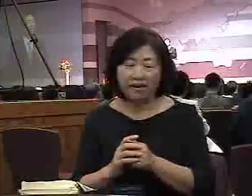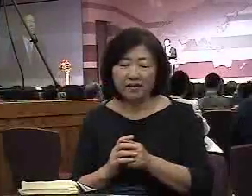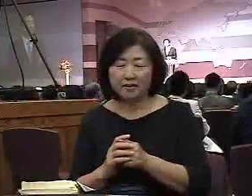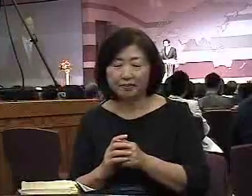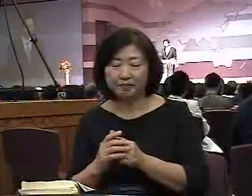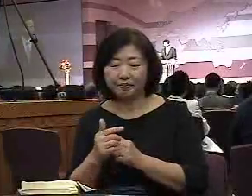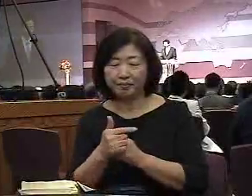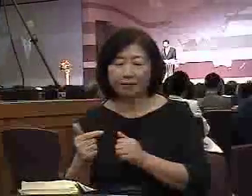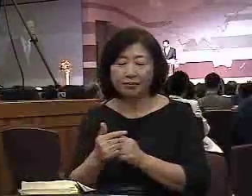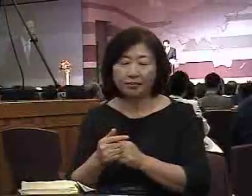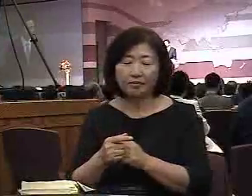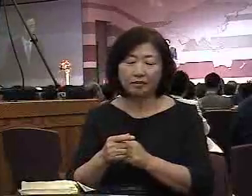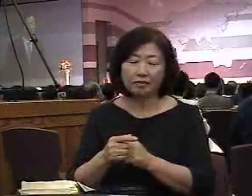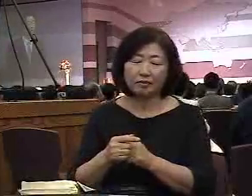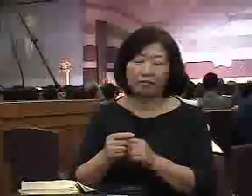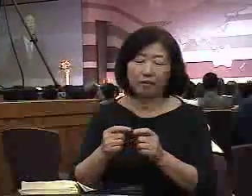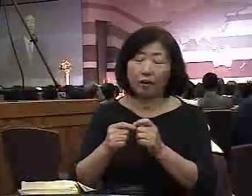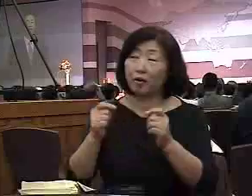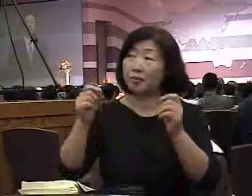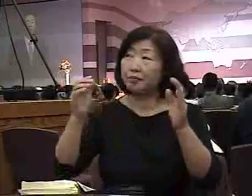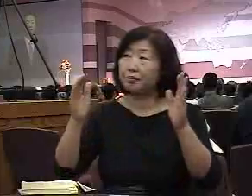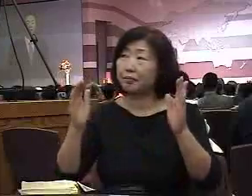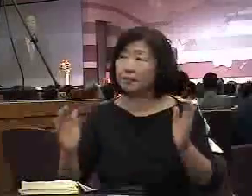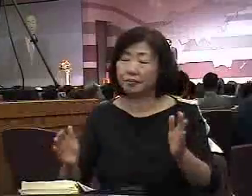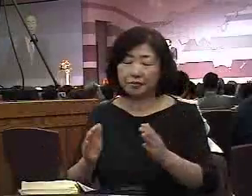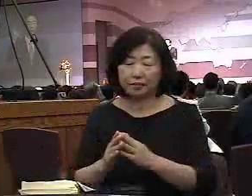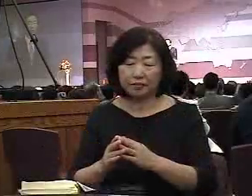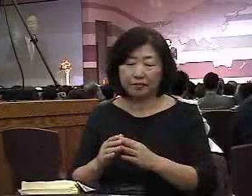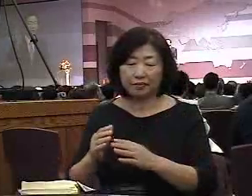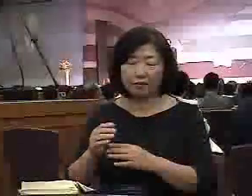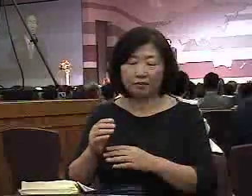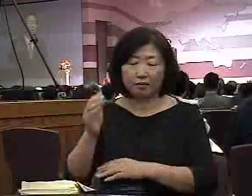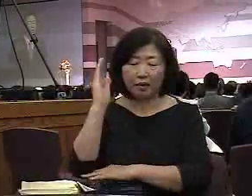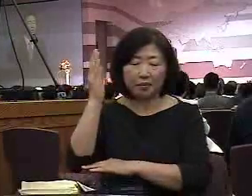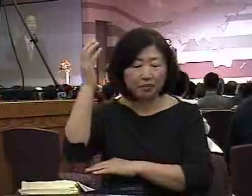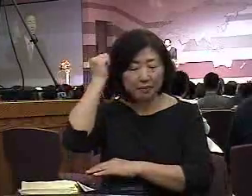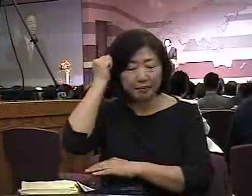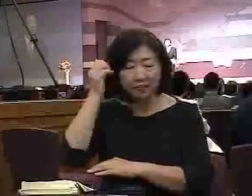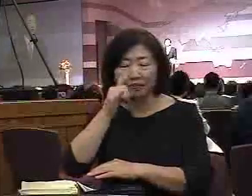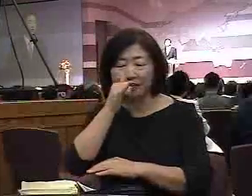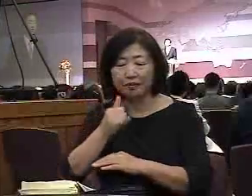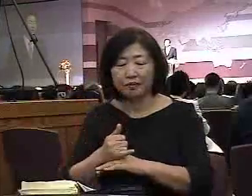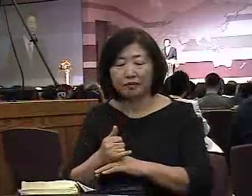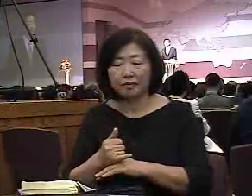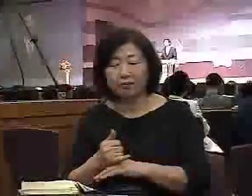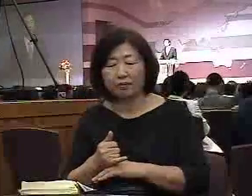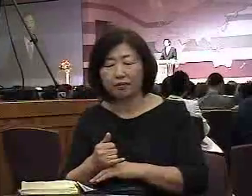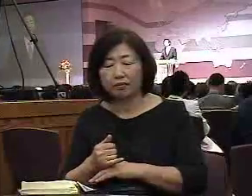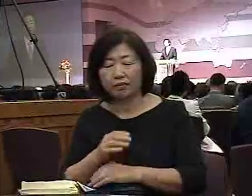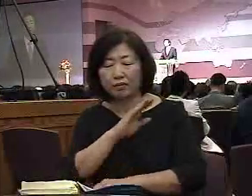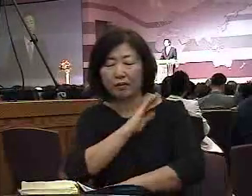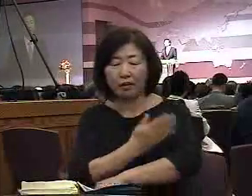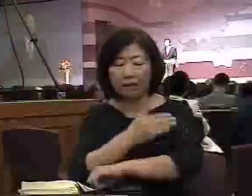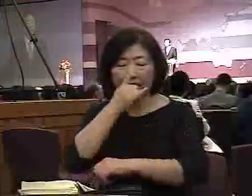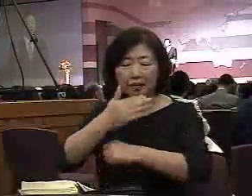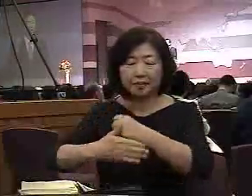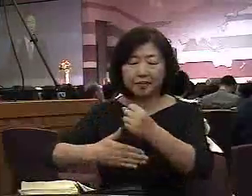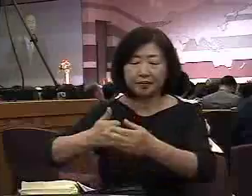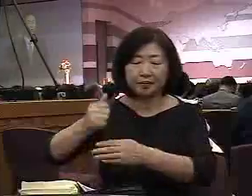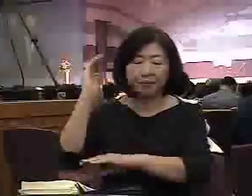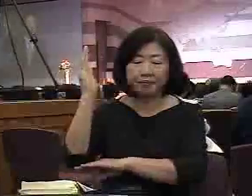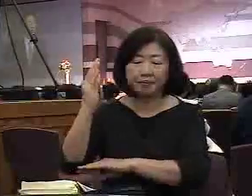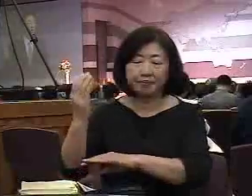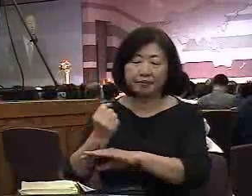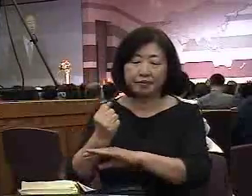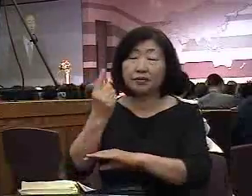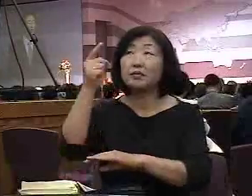저는 상당히 그 말이 오랫동안 기억이 나요. 우리 인생을 향해서 하나님이 그런 말을 하실 수 있는 능력이 있는 하나님이시라는 거예요. 그